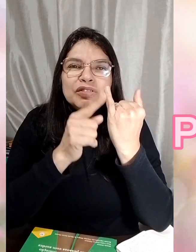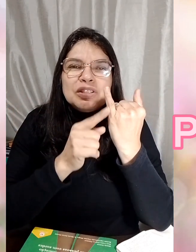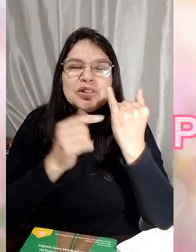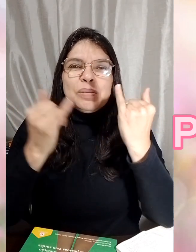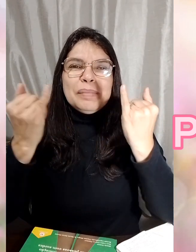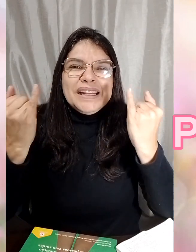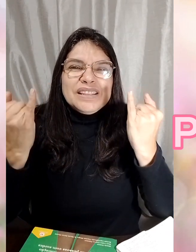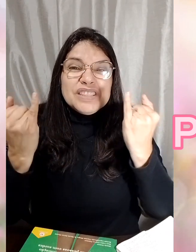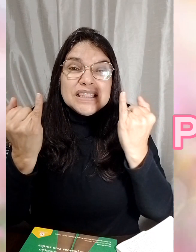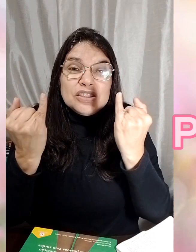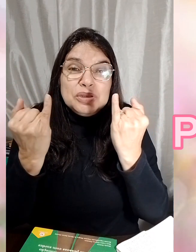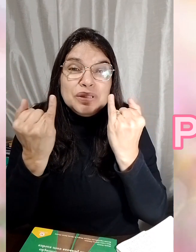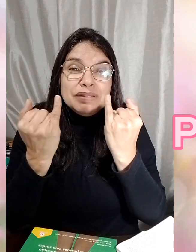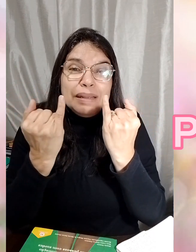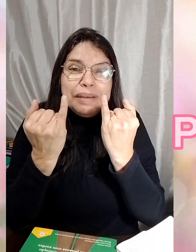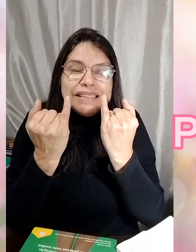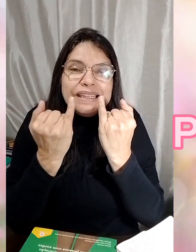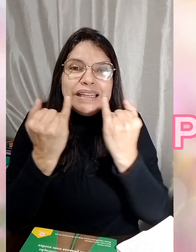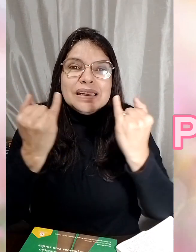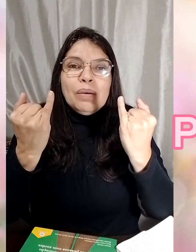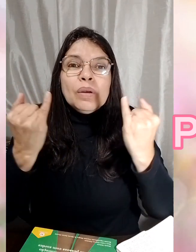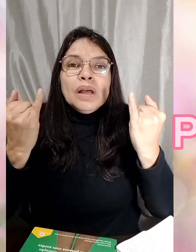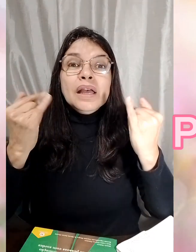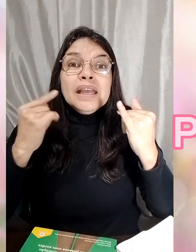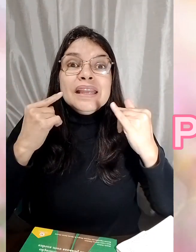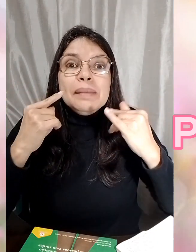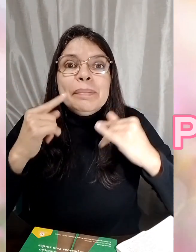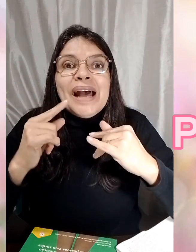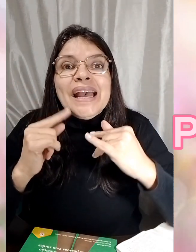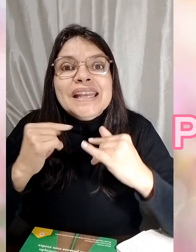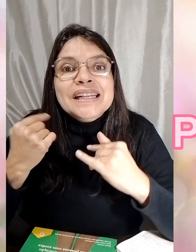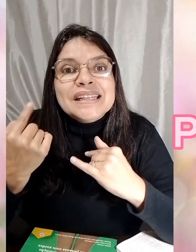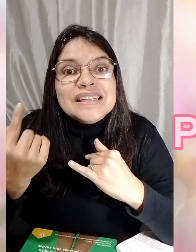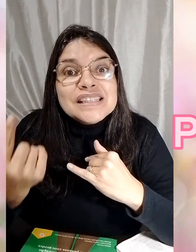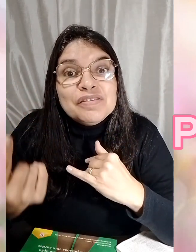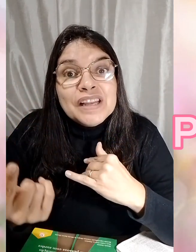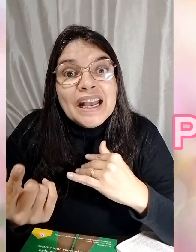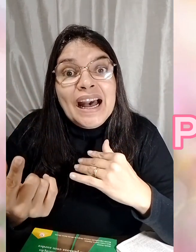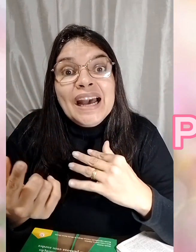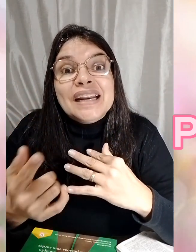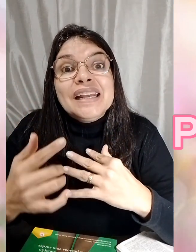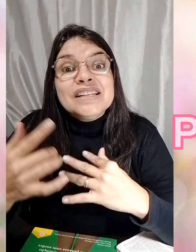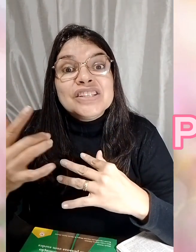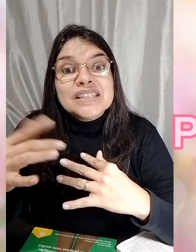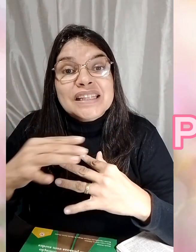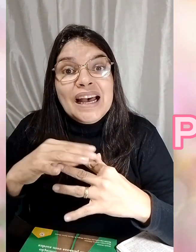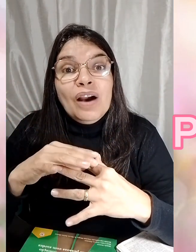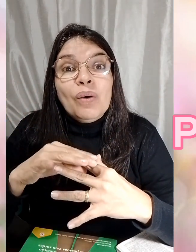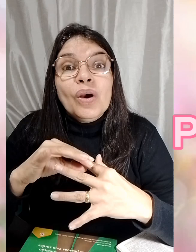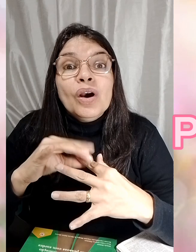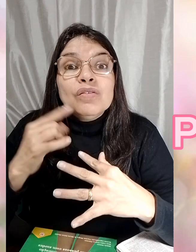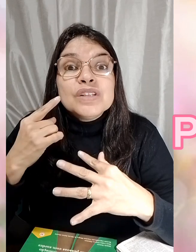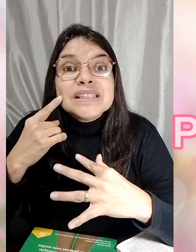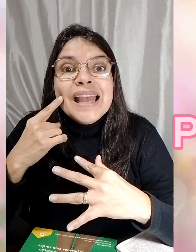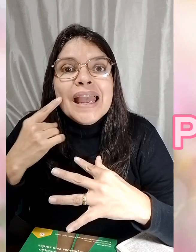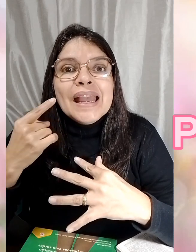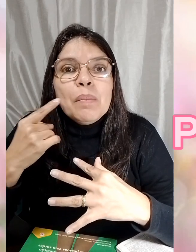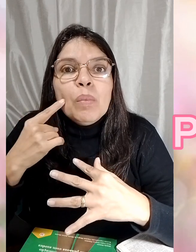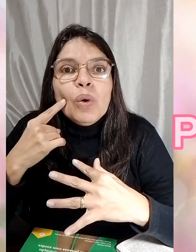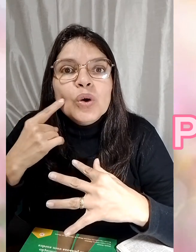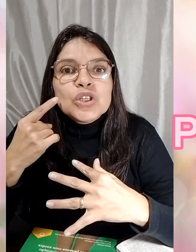como se fosse uma pessoa bem magrita, você tá diminuindo ela mais ainda. Então, e para intensificar este sinal,